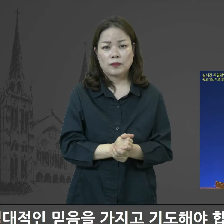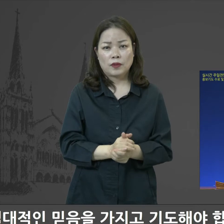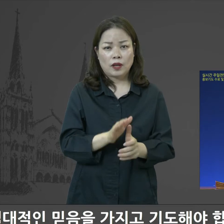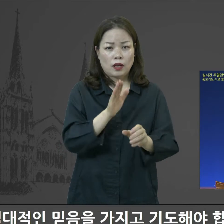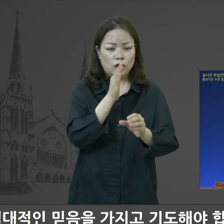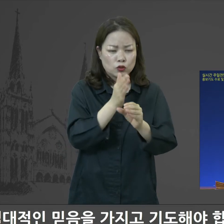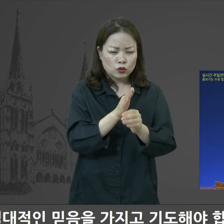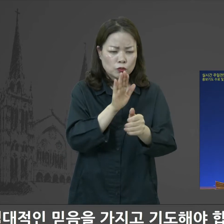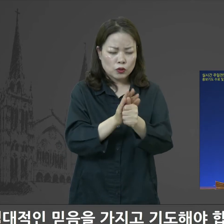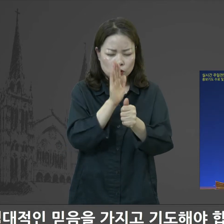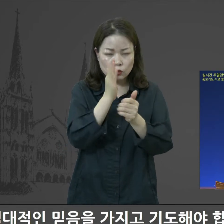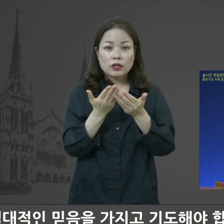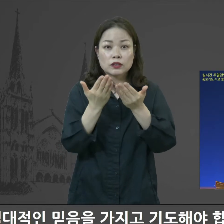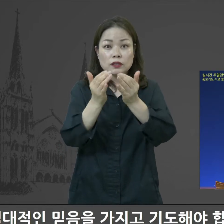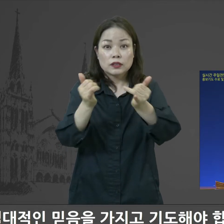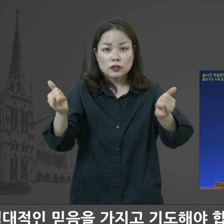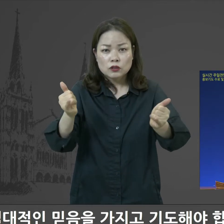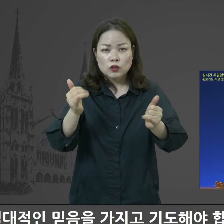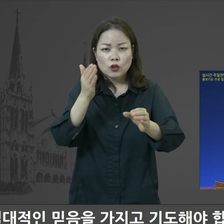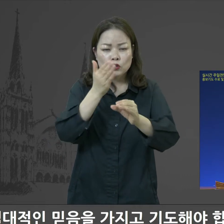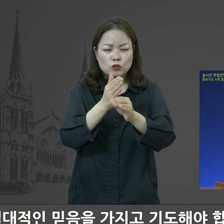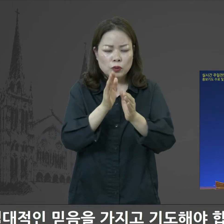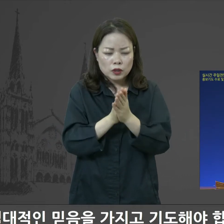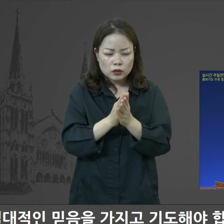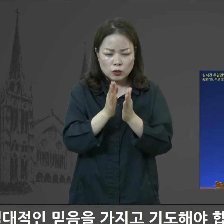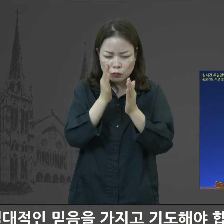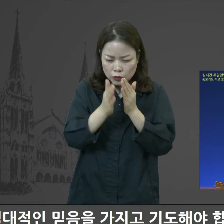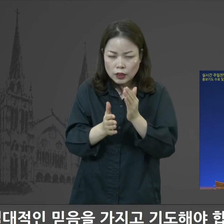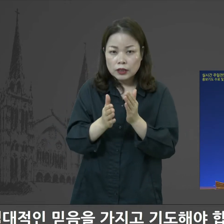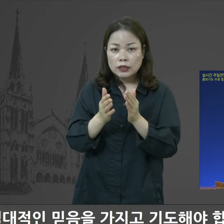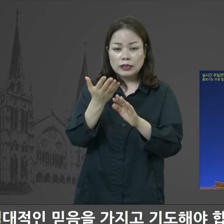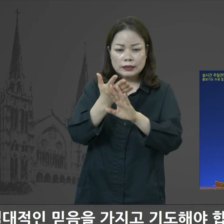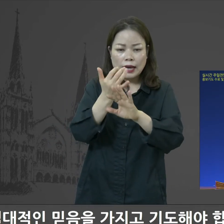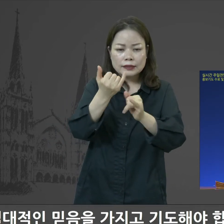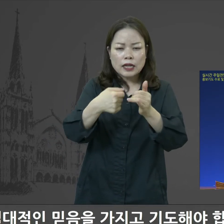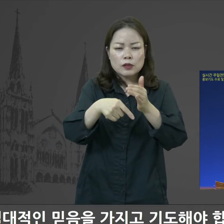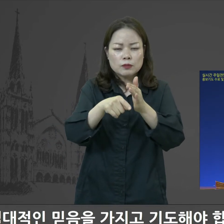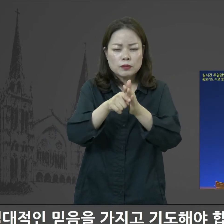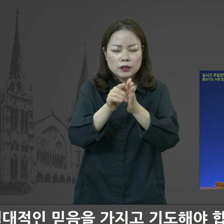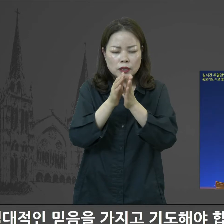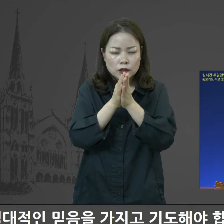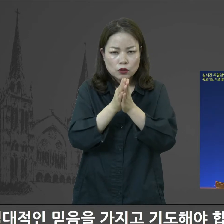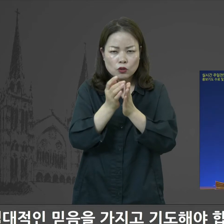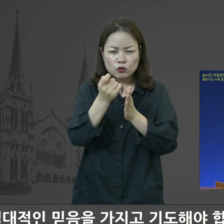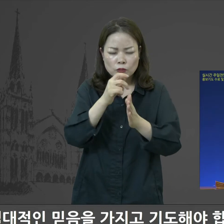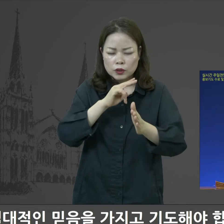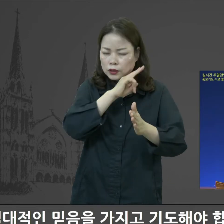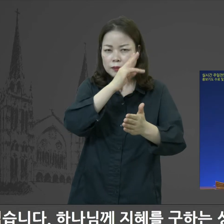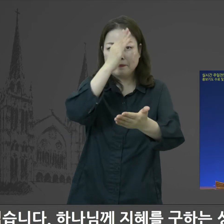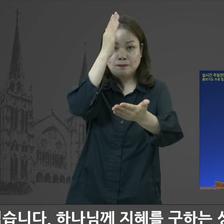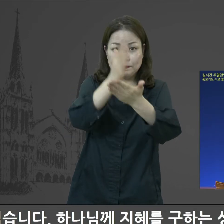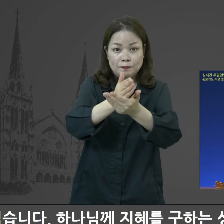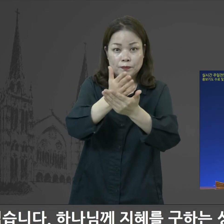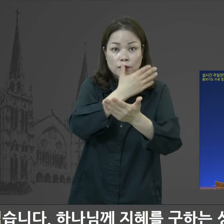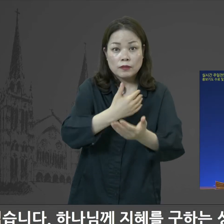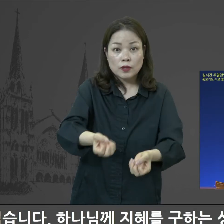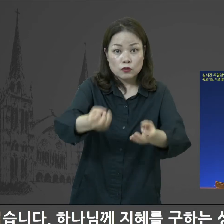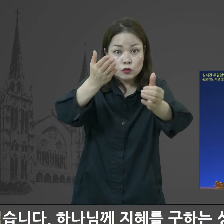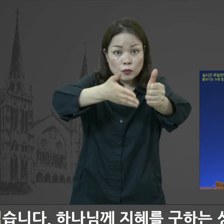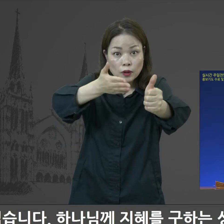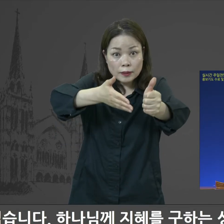중보기도 헌신자 여러분, 중보기도 부탁을 받고 다른 사람을 위해서 기도할 때 조금도 의심하지 마시기를